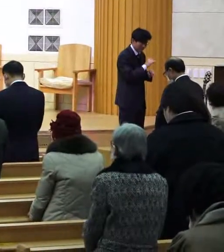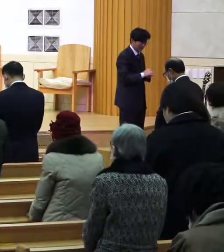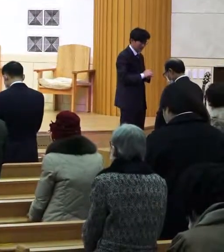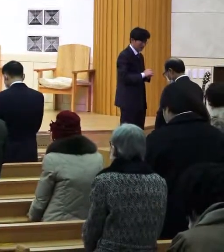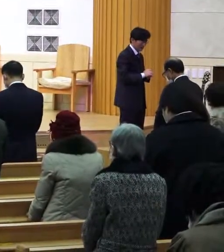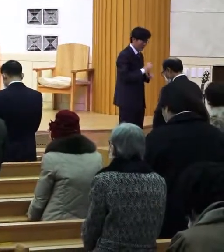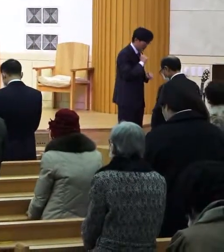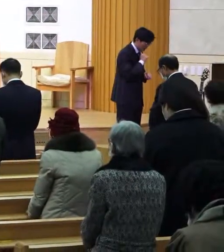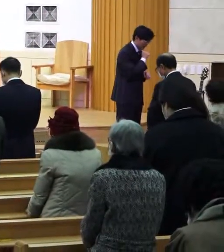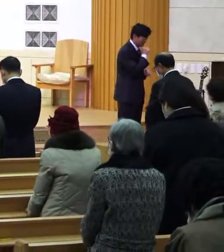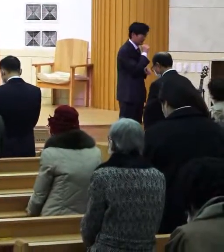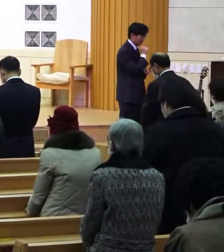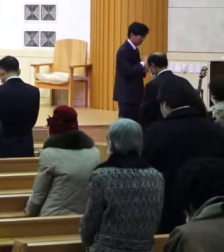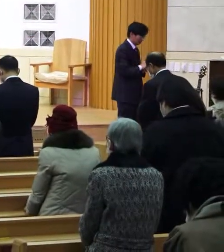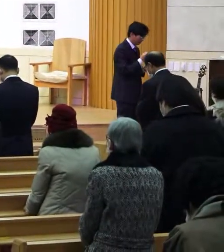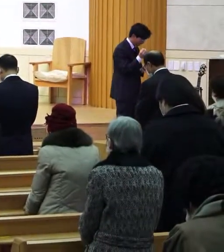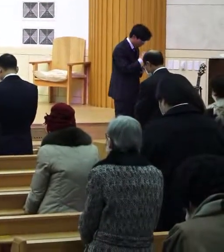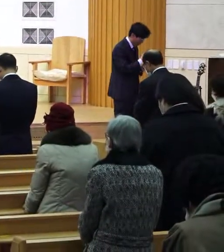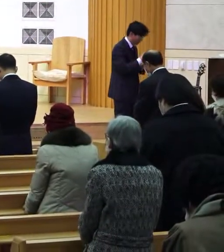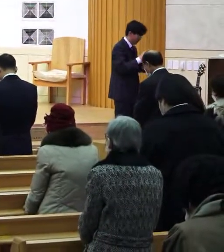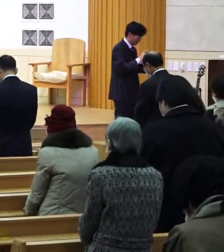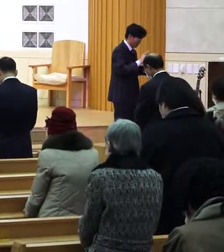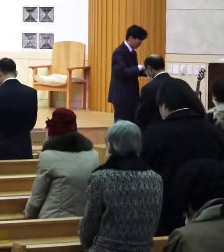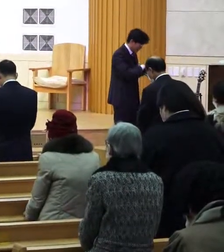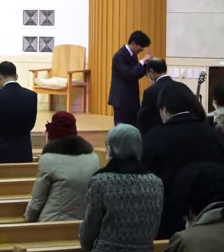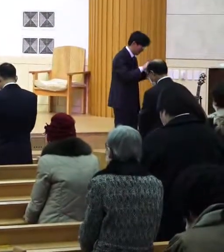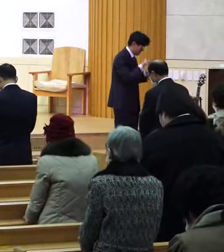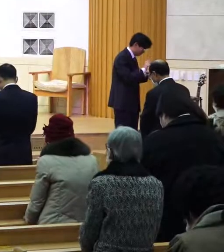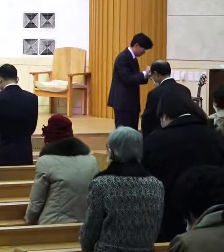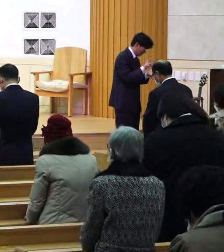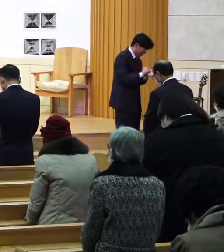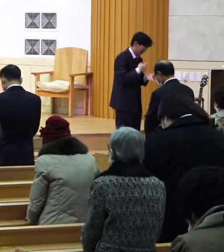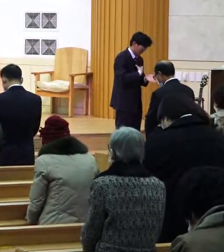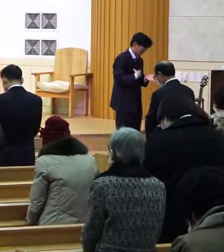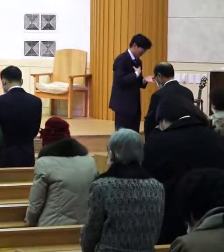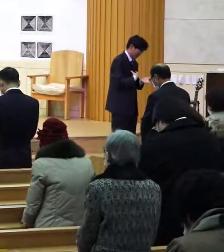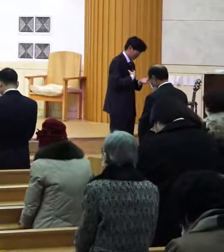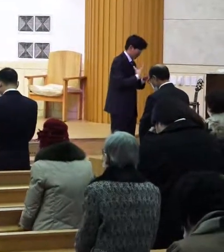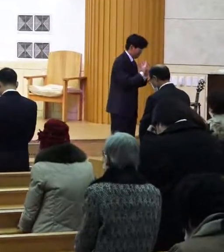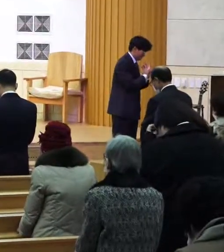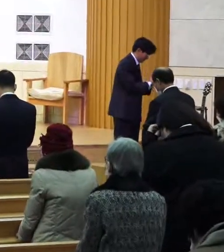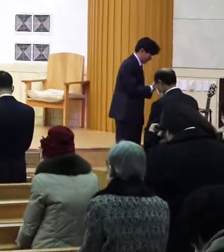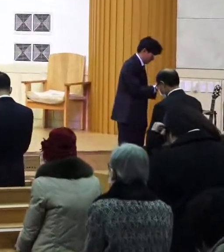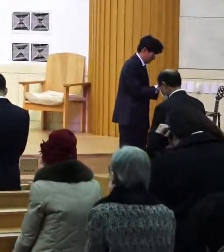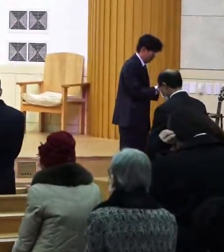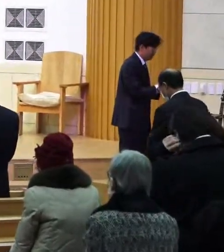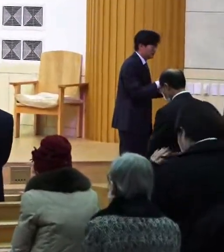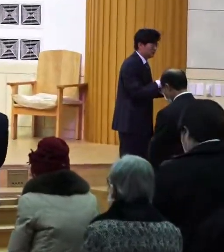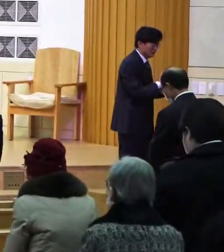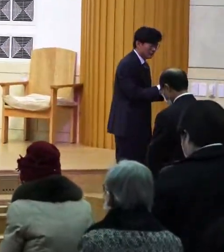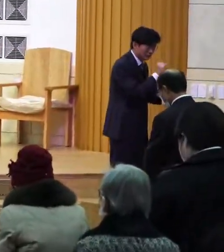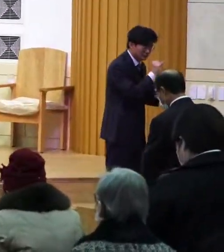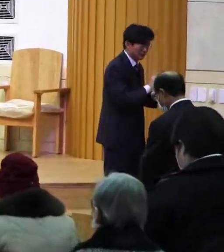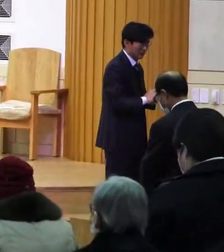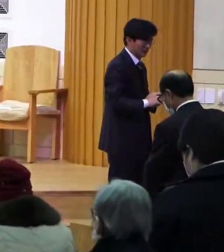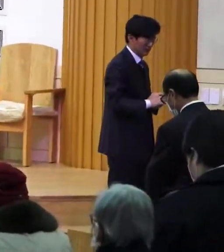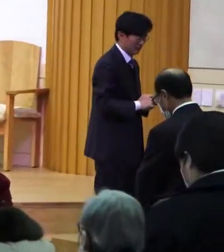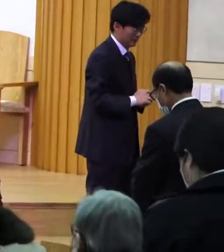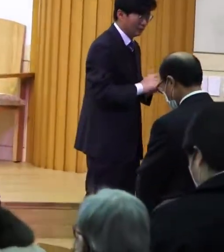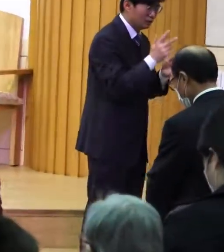하나님, 가난함과 인생의 문제들을 가지고 신음하며 하나님을 의지하고 주님이 주신 은혜만을 간구하는 사람들이